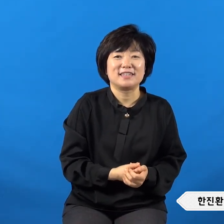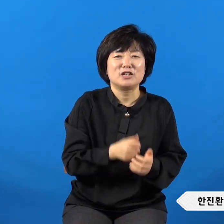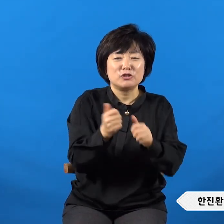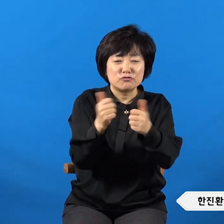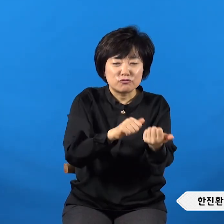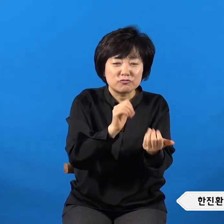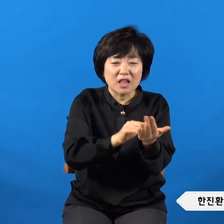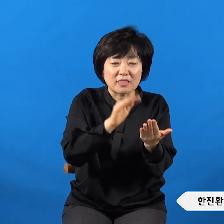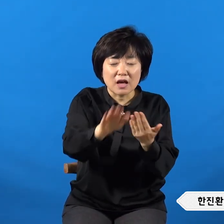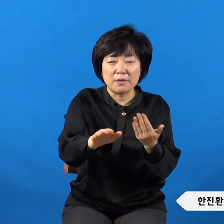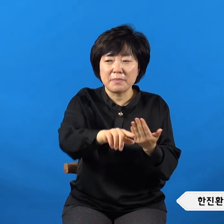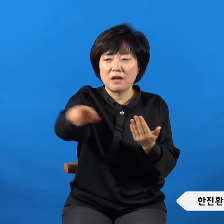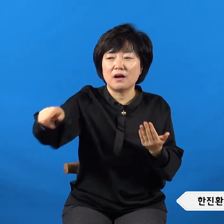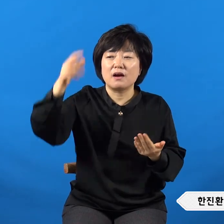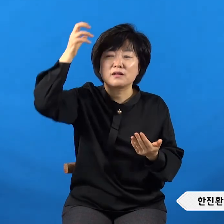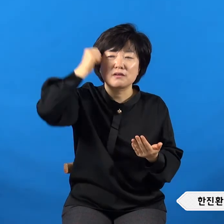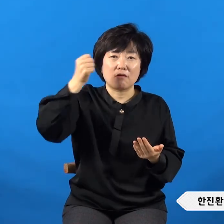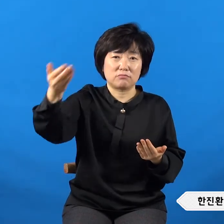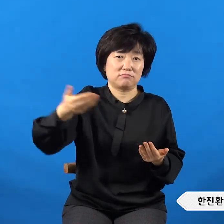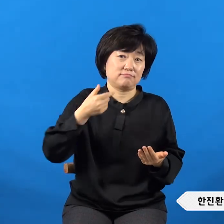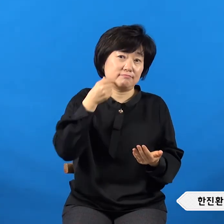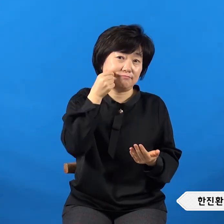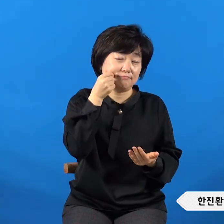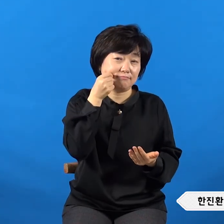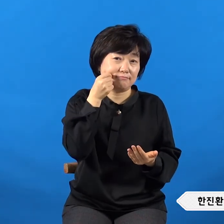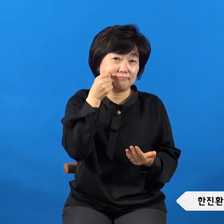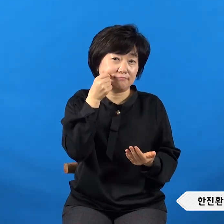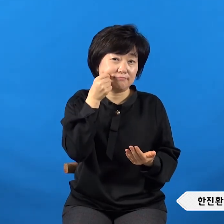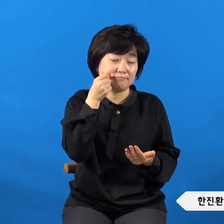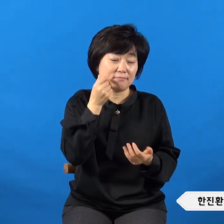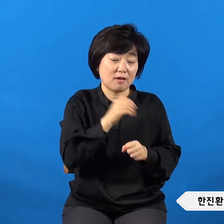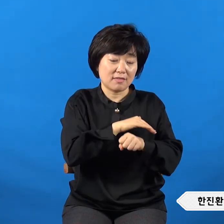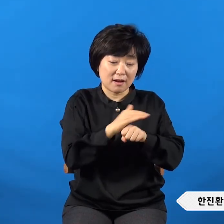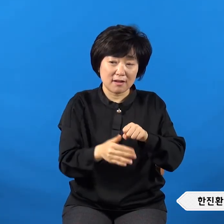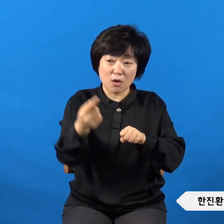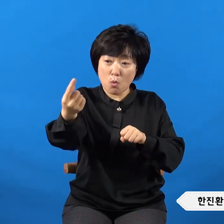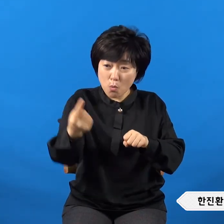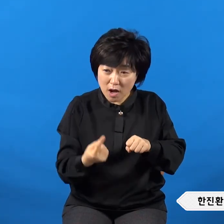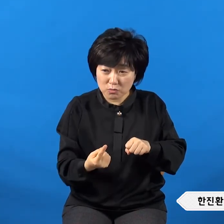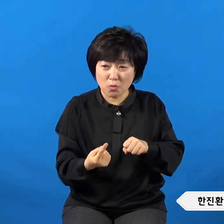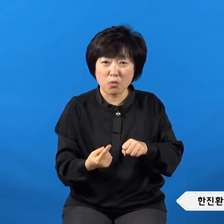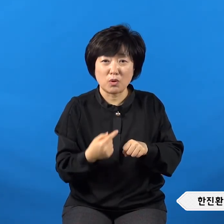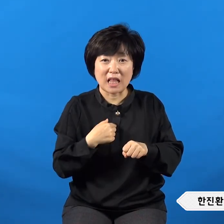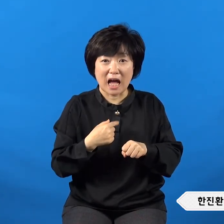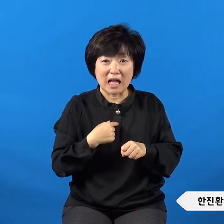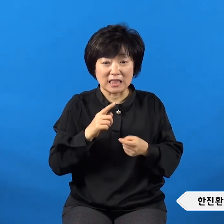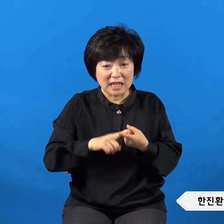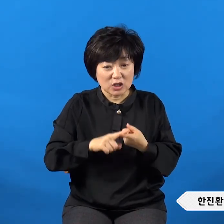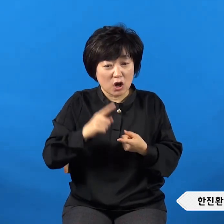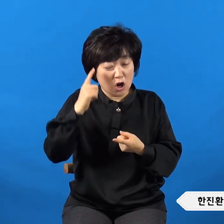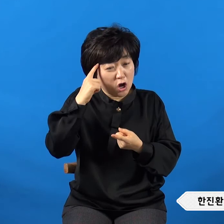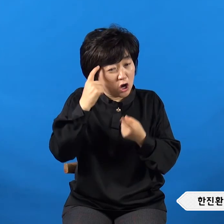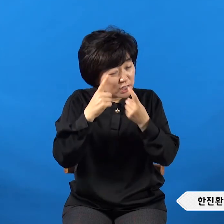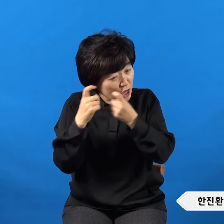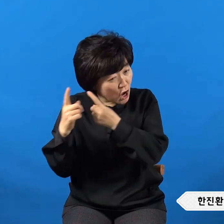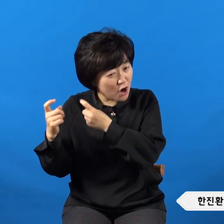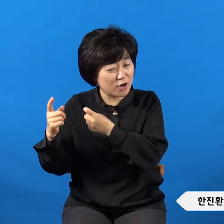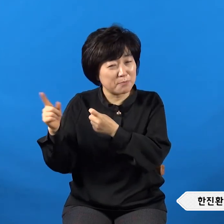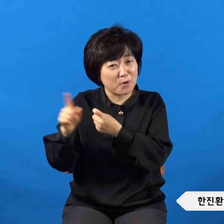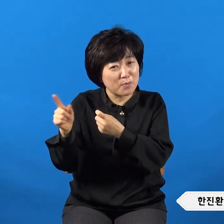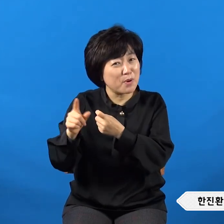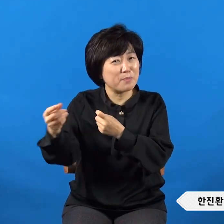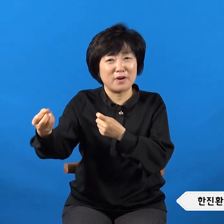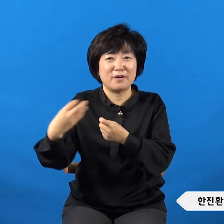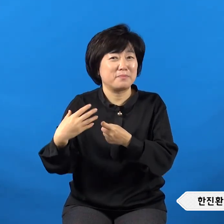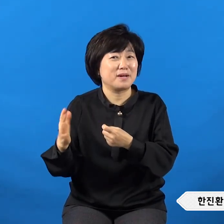죽고 나면 아무도 우리를 기억하지 못할 거라고 했지요. 뭐 문상화수도 사실은 기억하는 게 아니고 저희들끼리